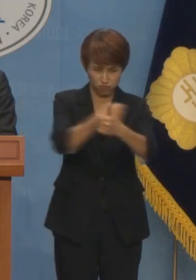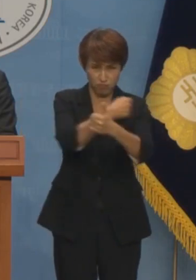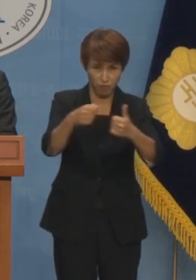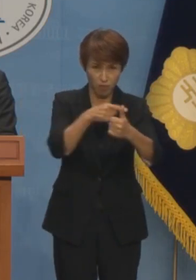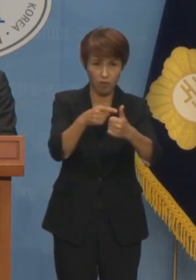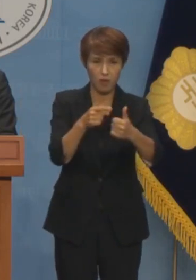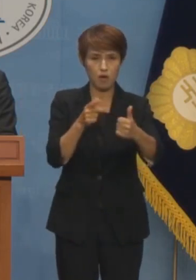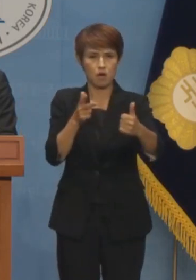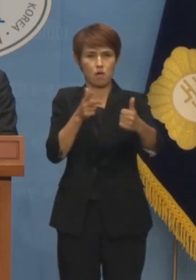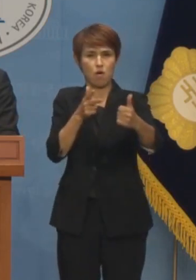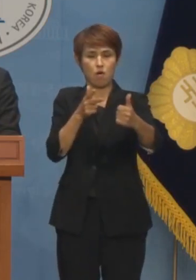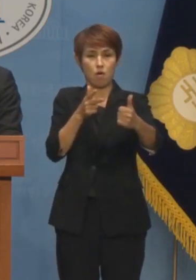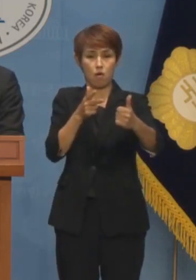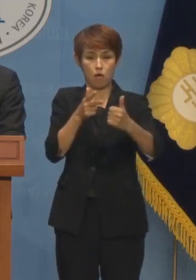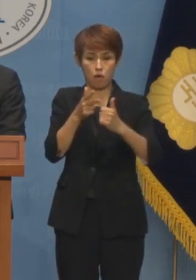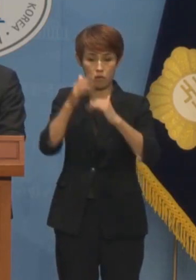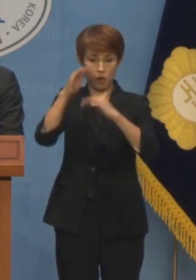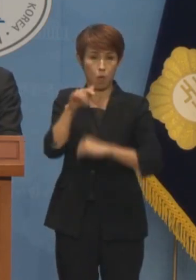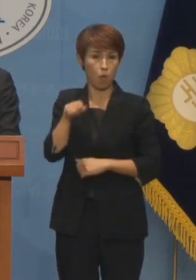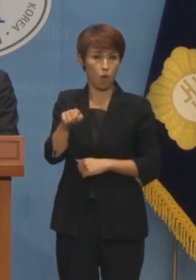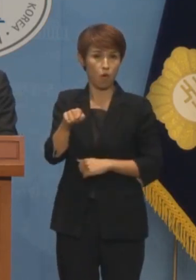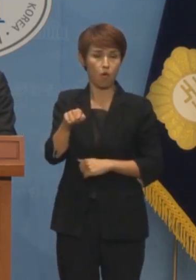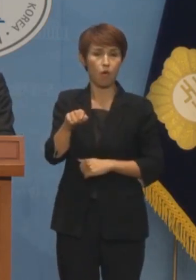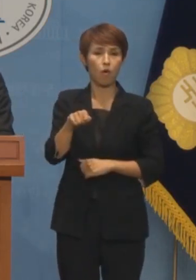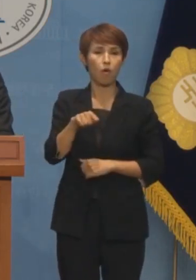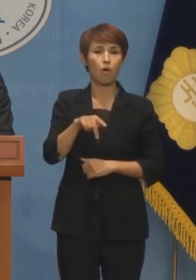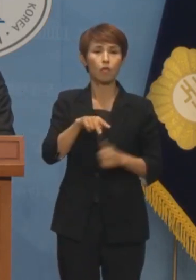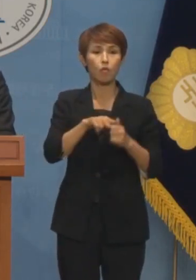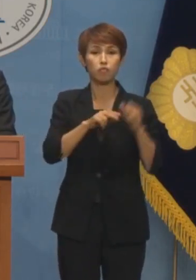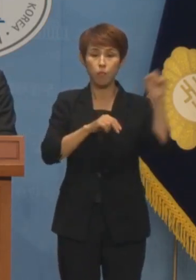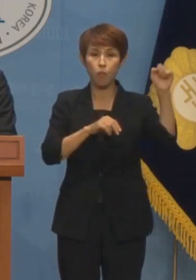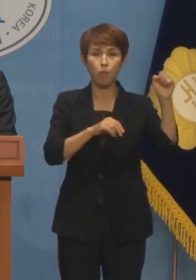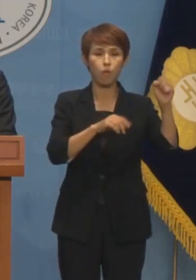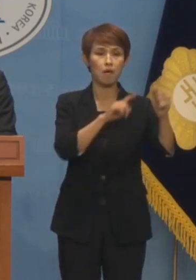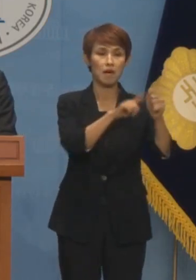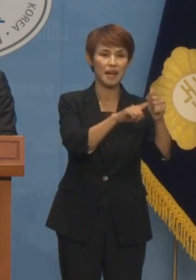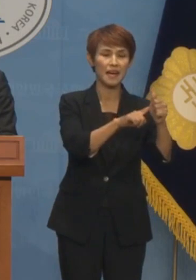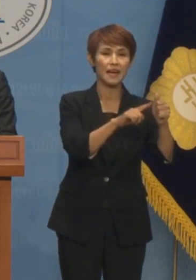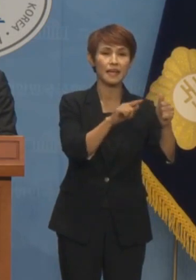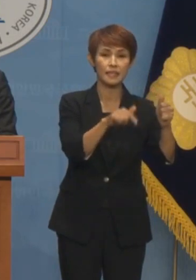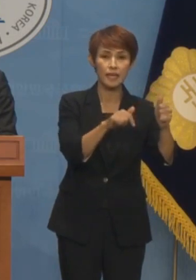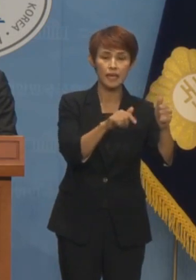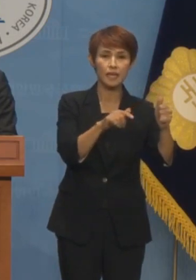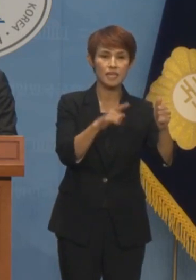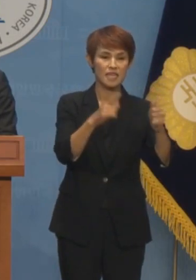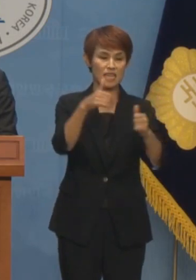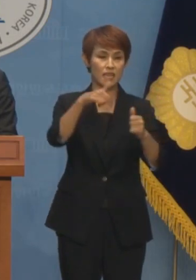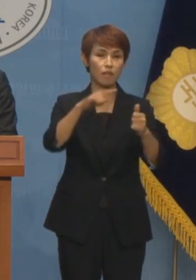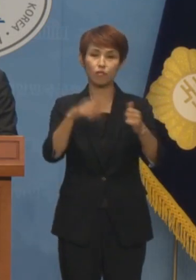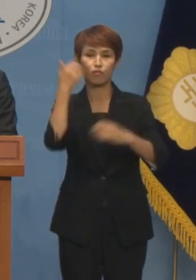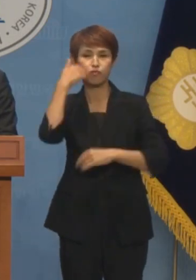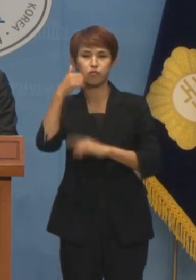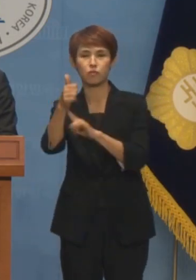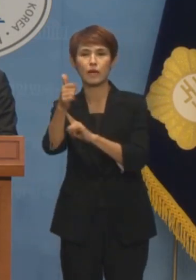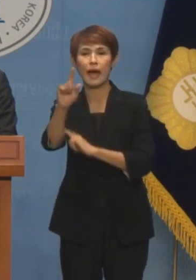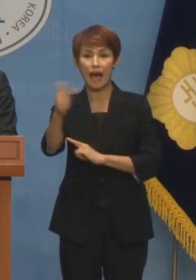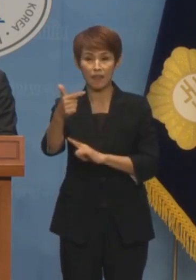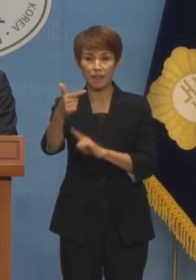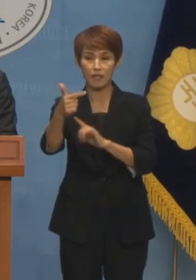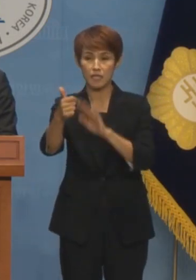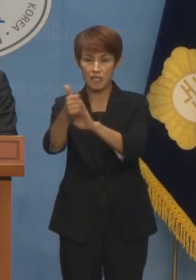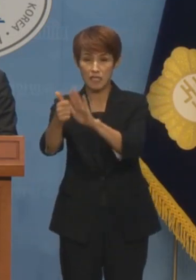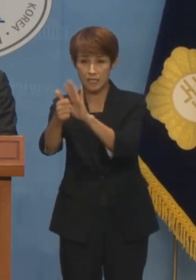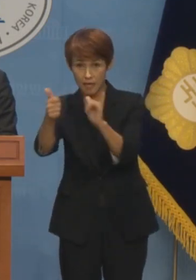촬영한 동영상을 보면 한 후보 측 지지자인 황 모 씨가 킬문 씨의 턱을 가격하고 한 후보 측 지지자로